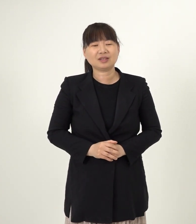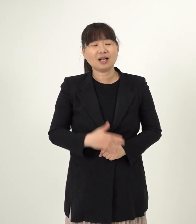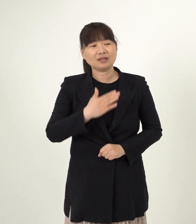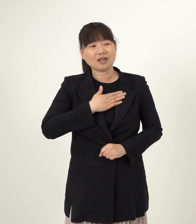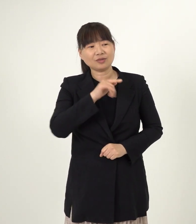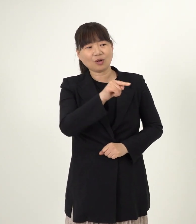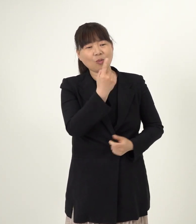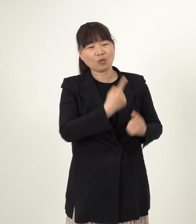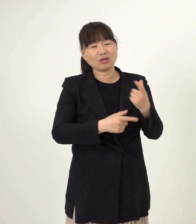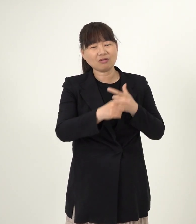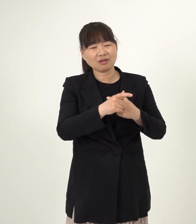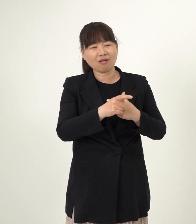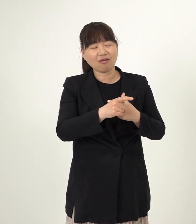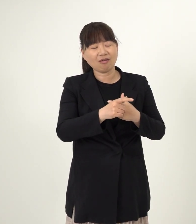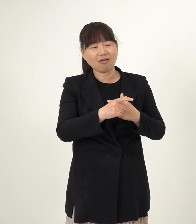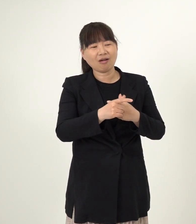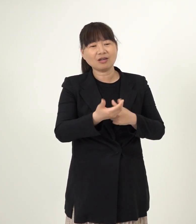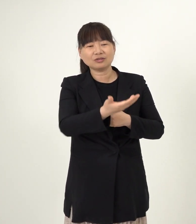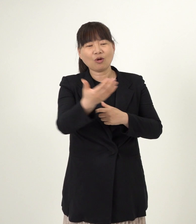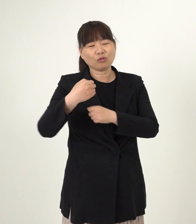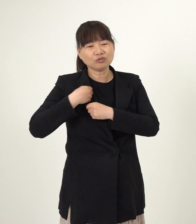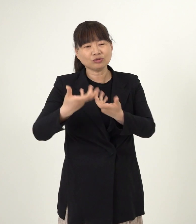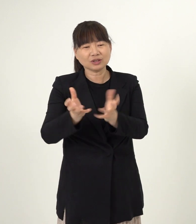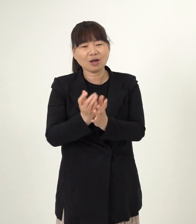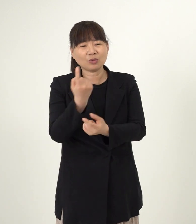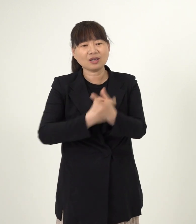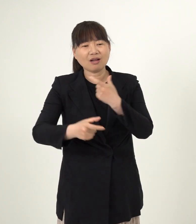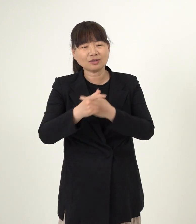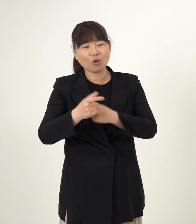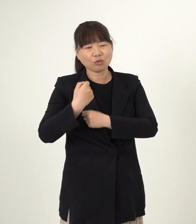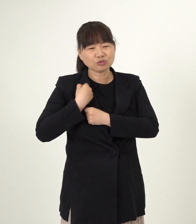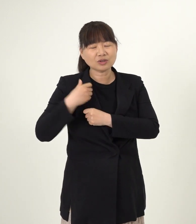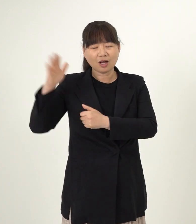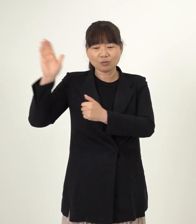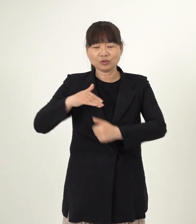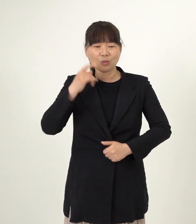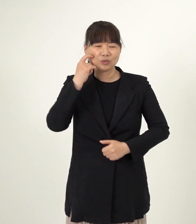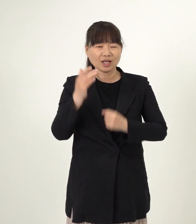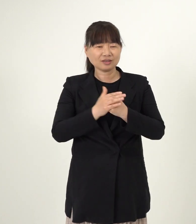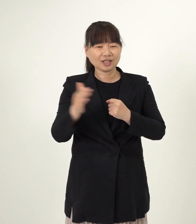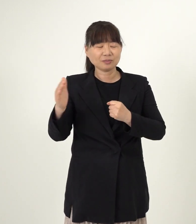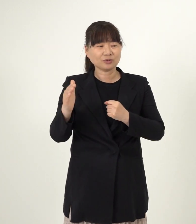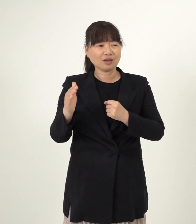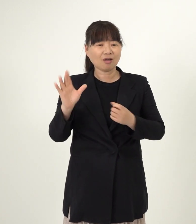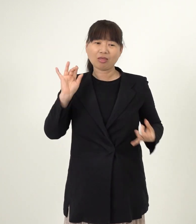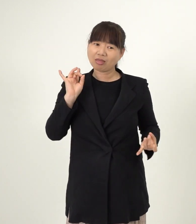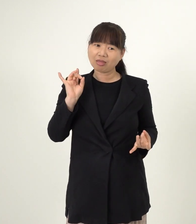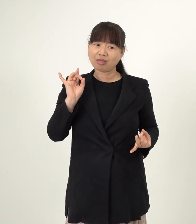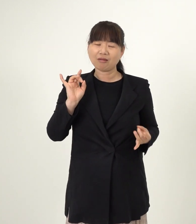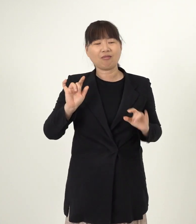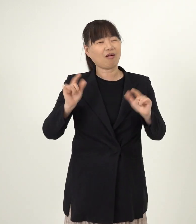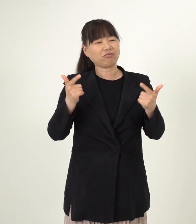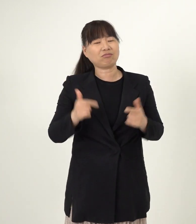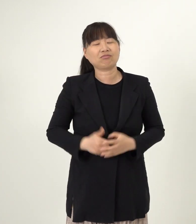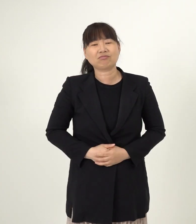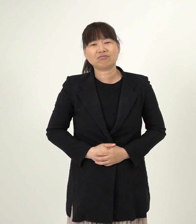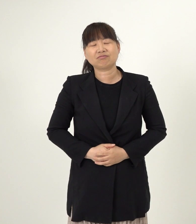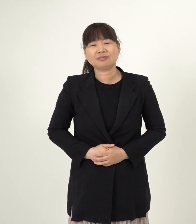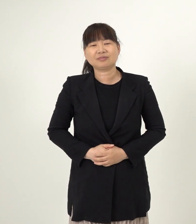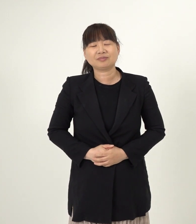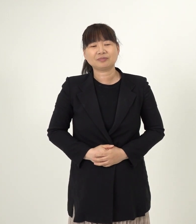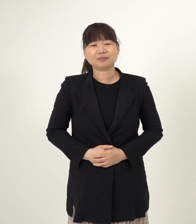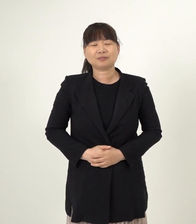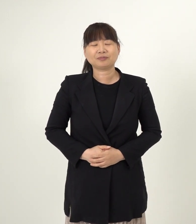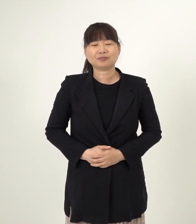너보다 더 어마어마한, 저 무리보다 더 어마어마한 군대를 동원할 수 없어서 당하는 줄 아느냐? 그리고